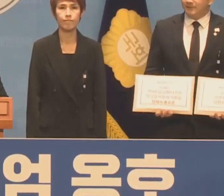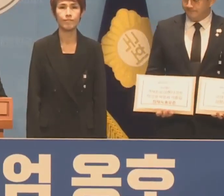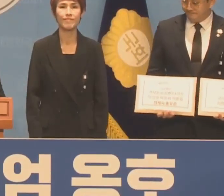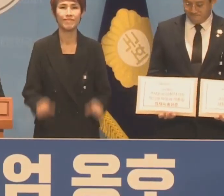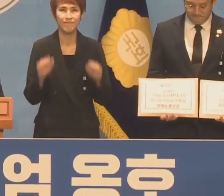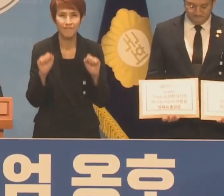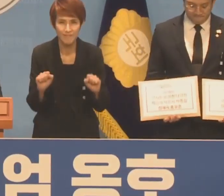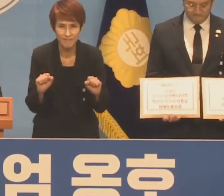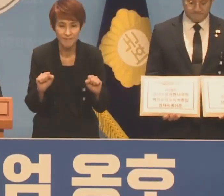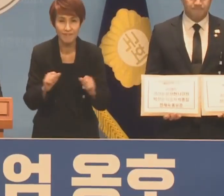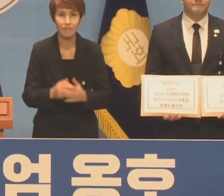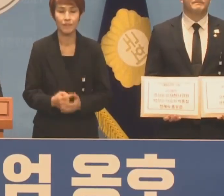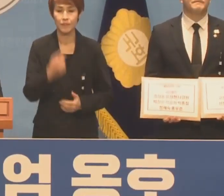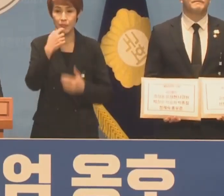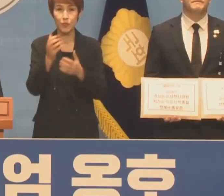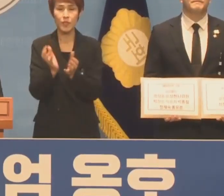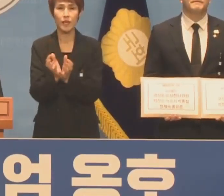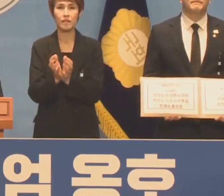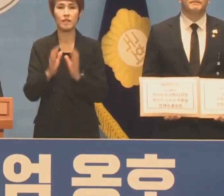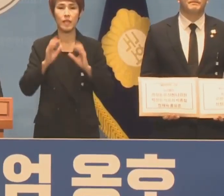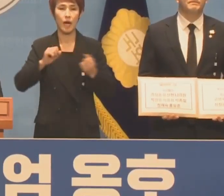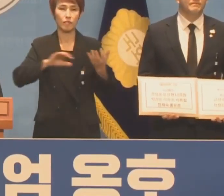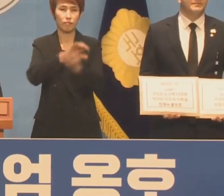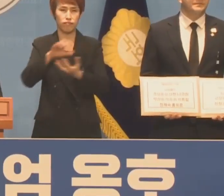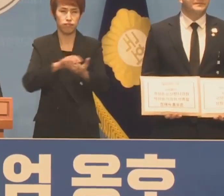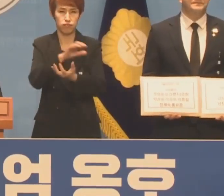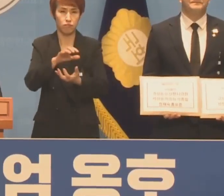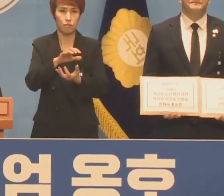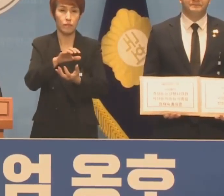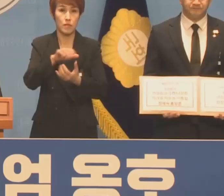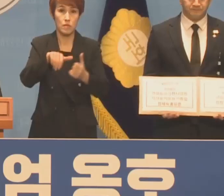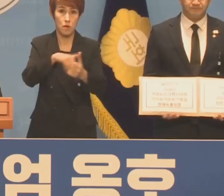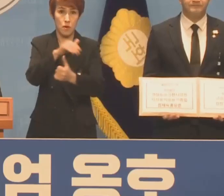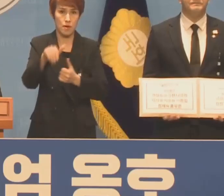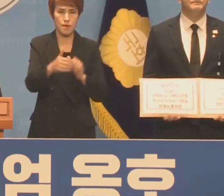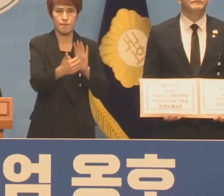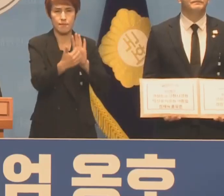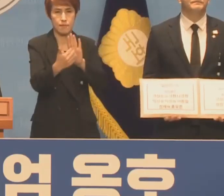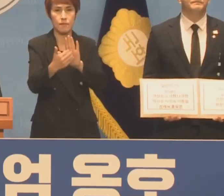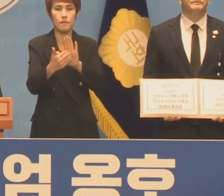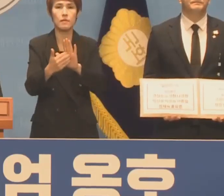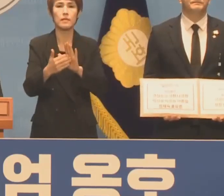네, 안녕하십니까. 더불어민주당 내란 극복 국정안정